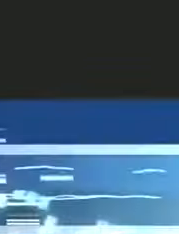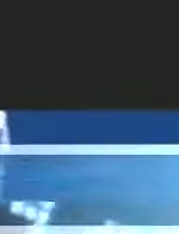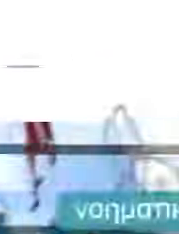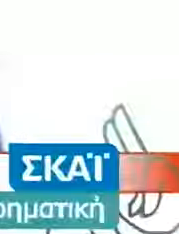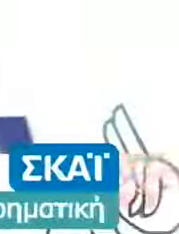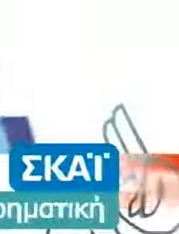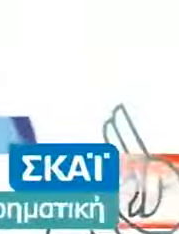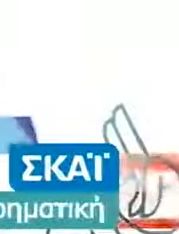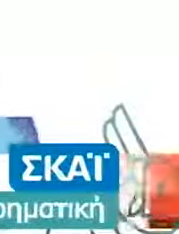y